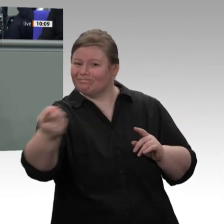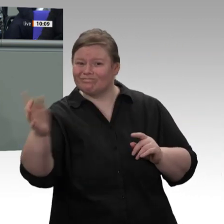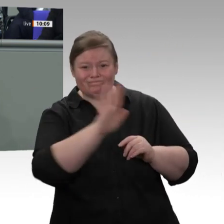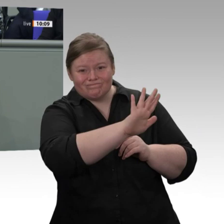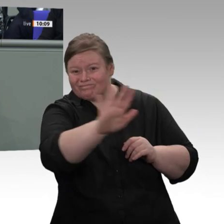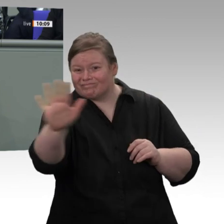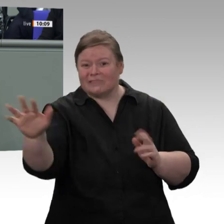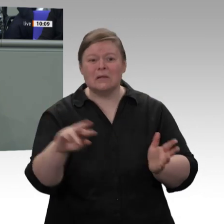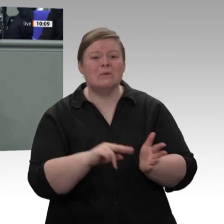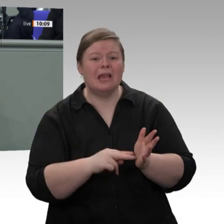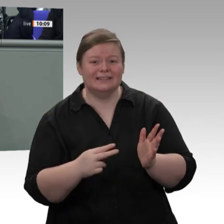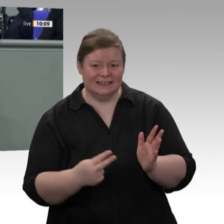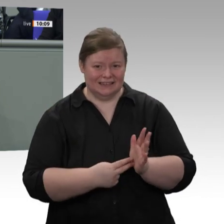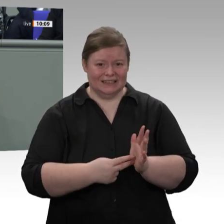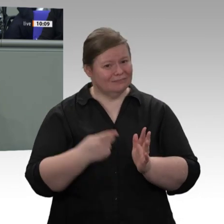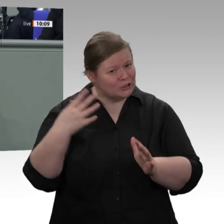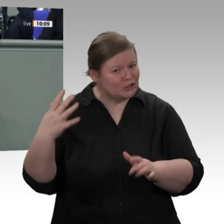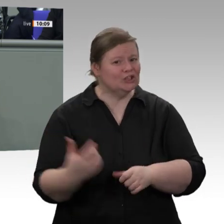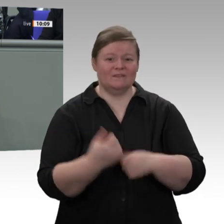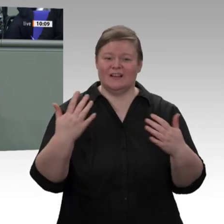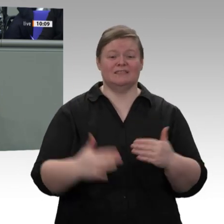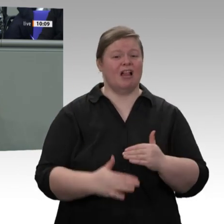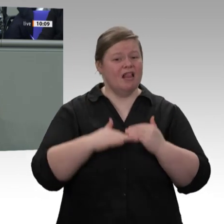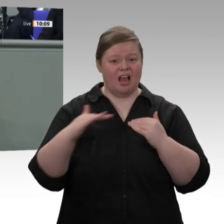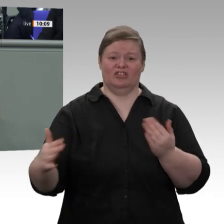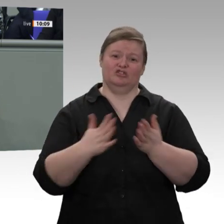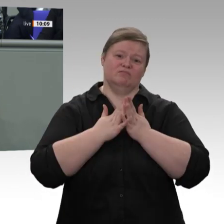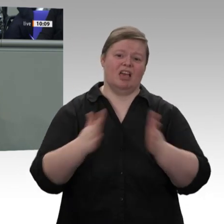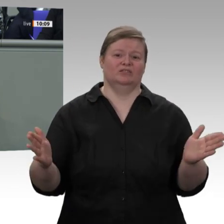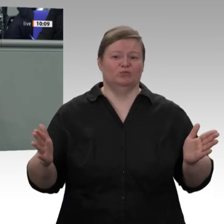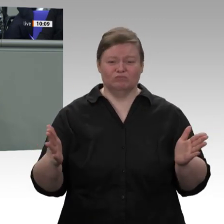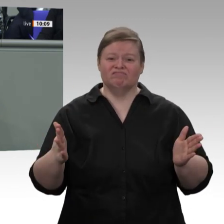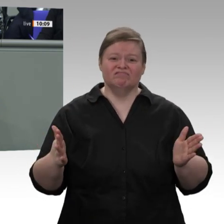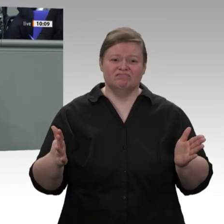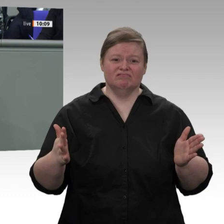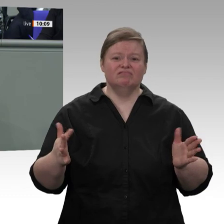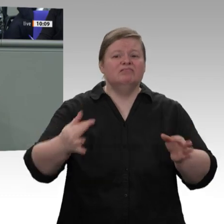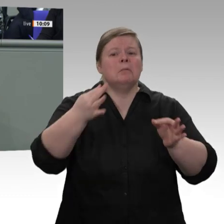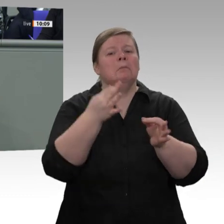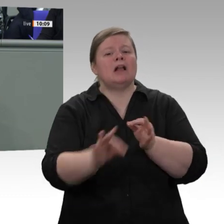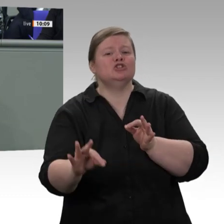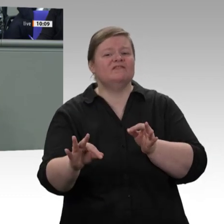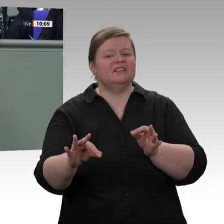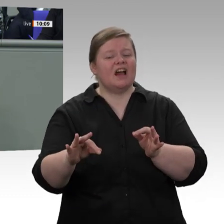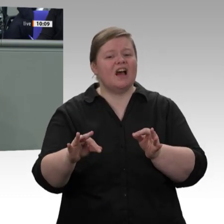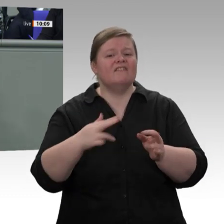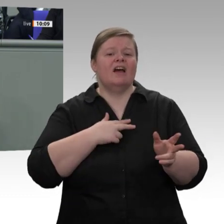der Missstände. Deshalb ist die Existenz der AfD die beste Versicherung dieses Landes gegen